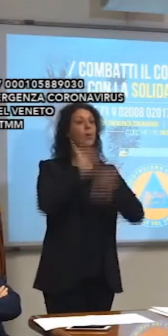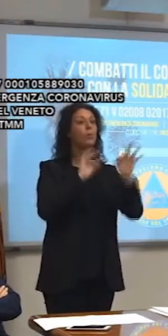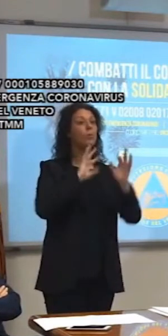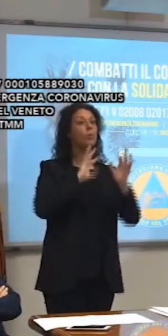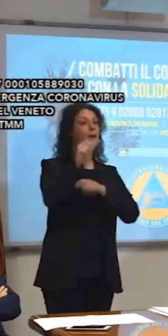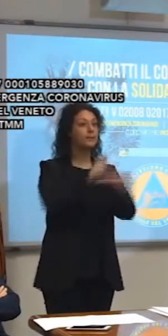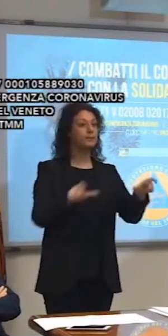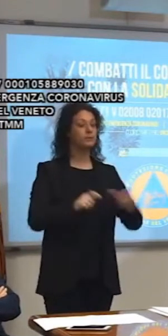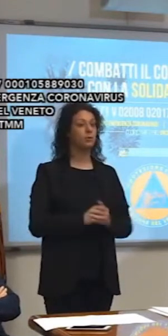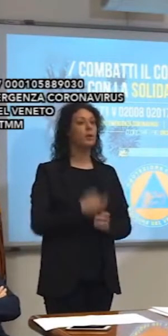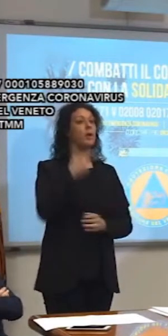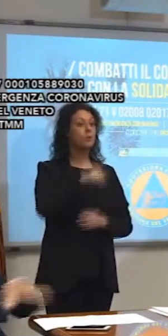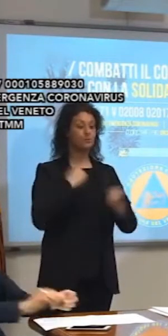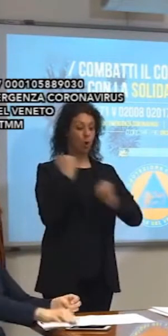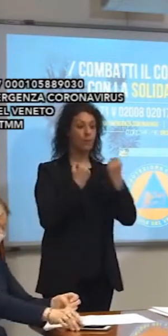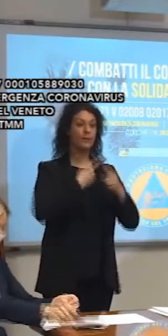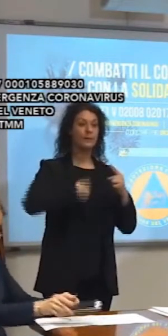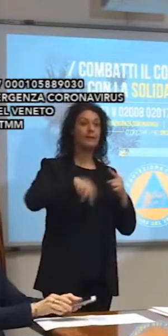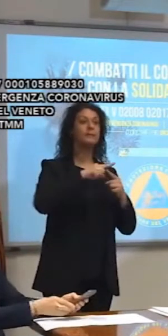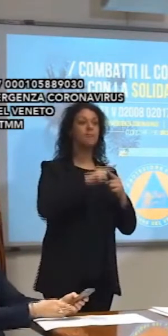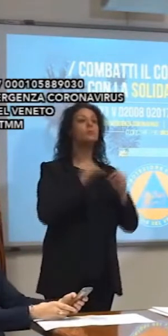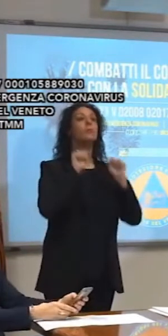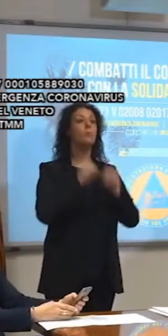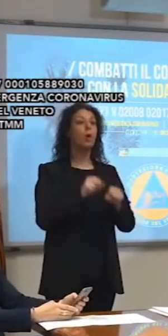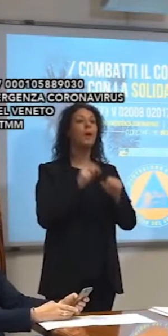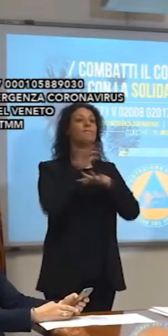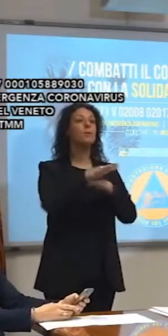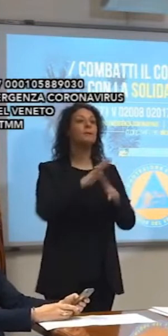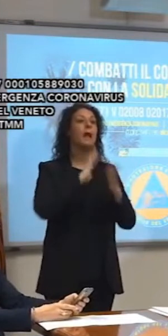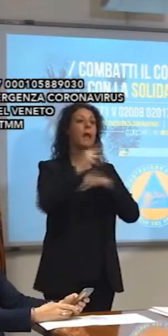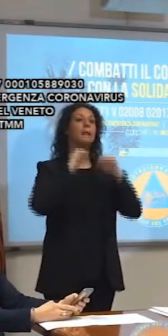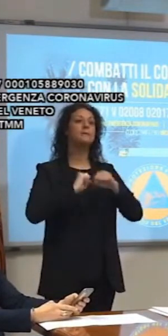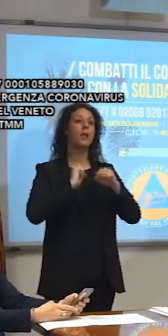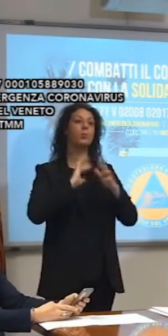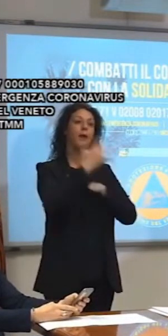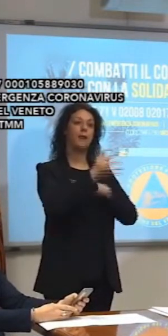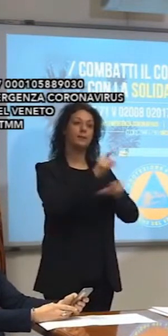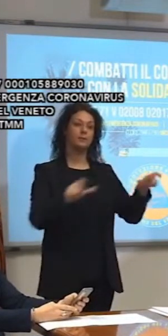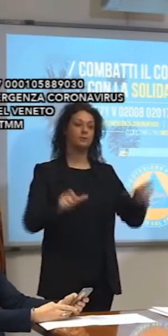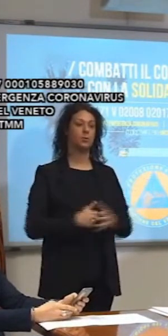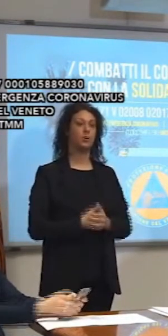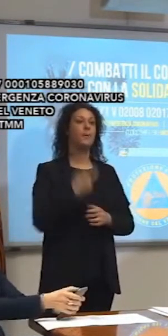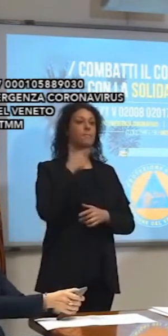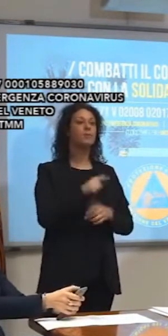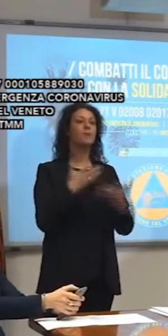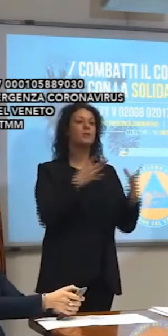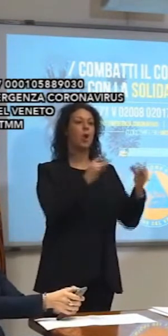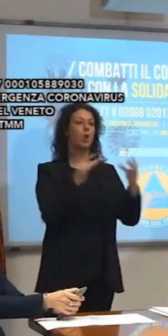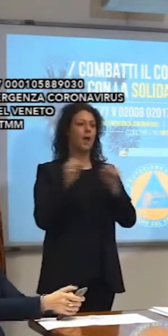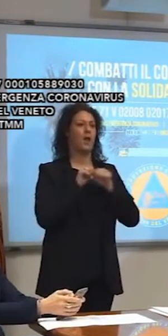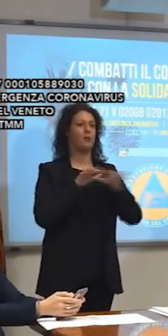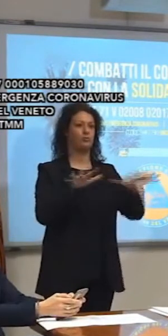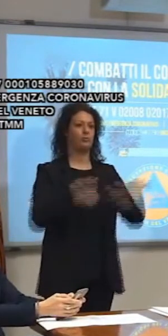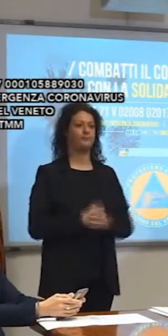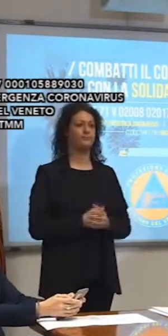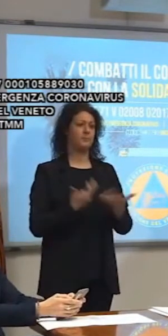comportamenti incidono sulla qualità della nostra salute, ma anche su quella degli altri, perché diffondiamo un contagio. Allora, la distanza